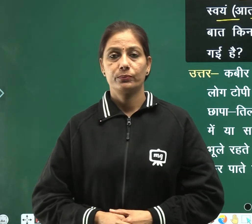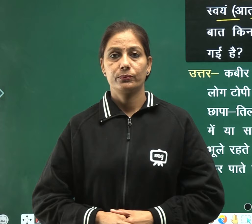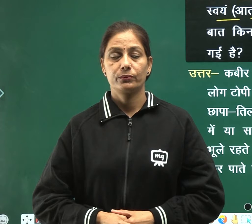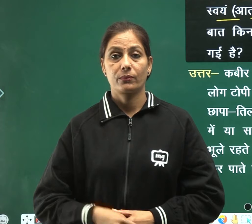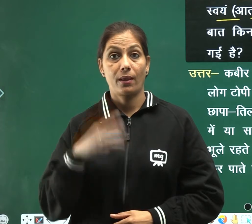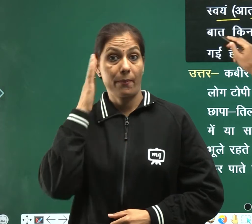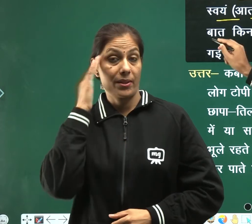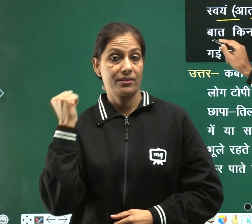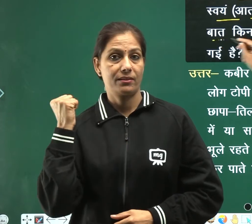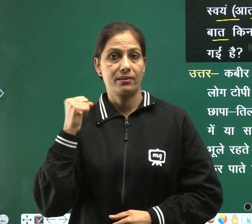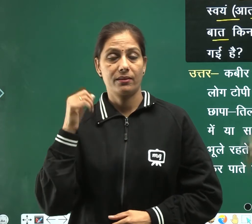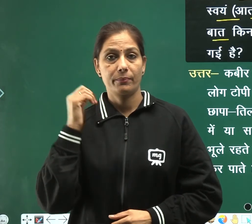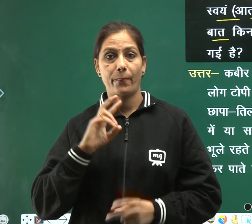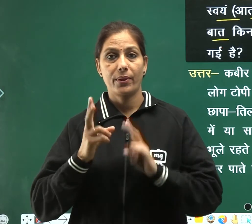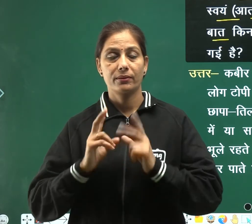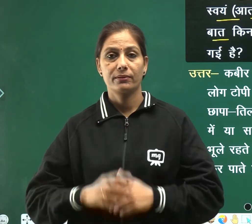पहचानने की बात